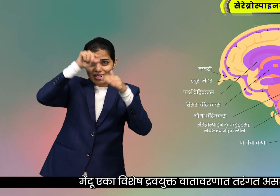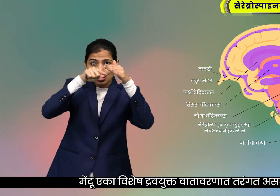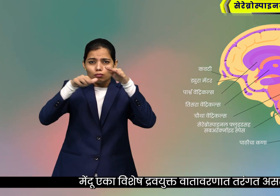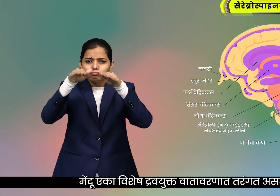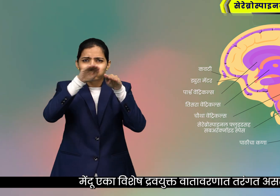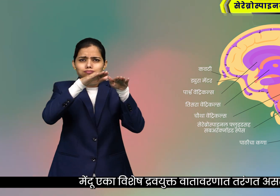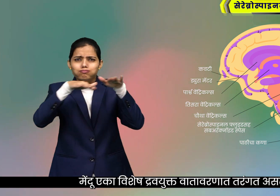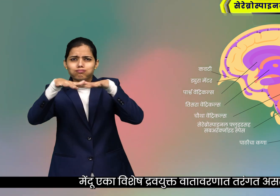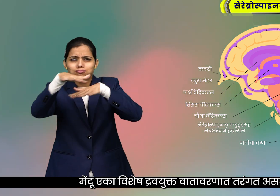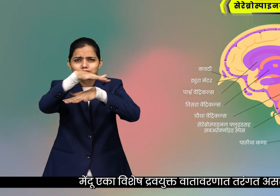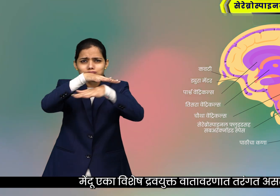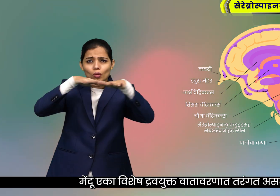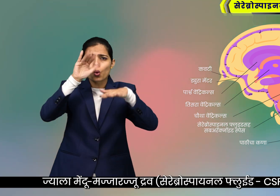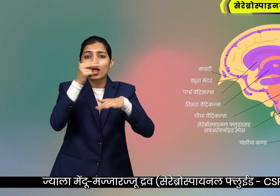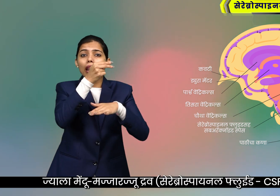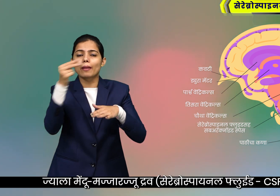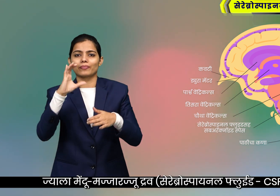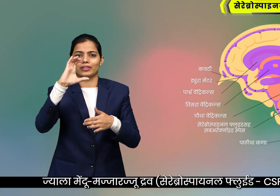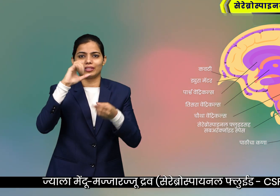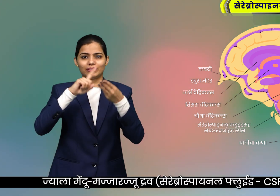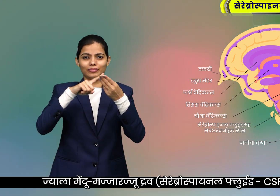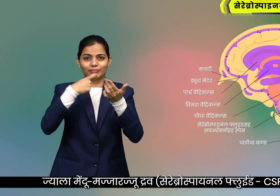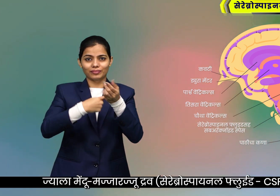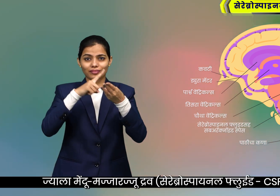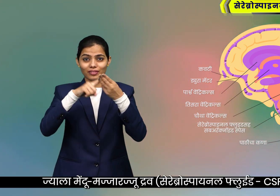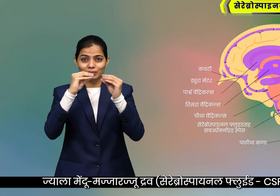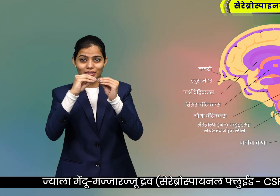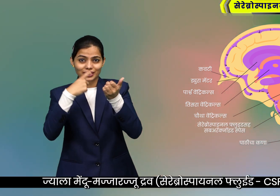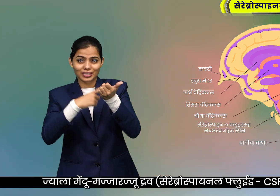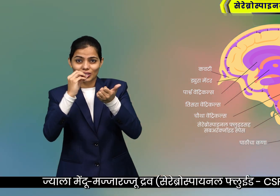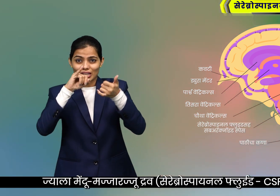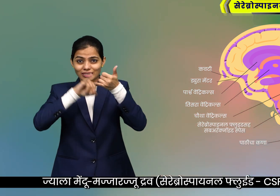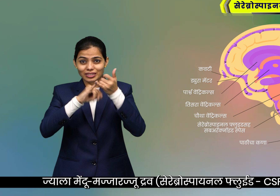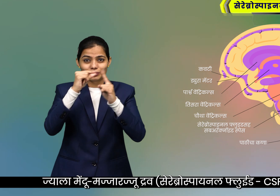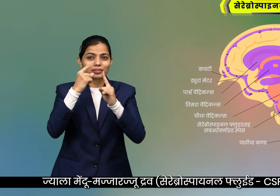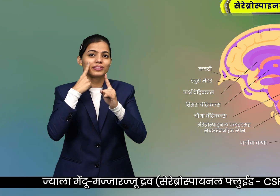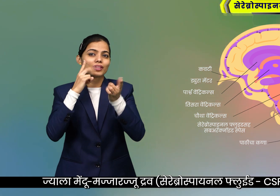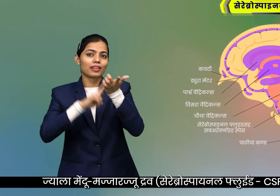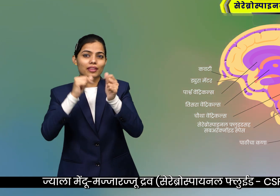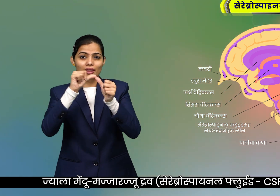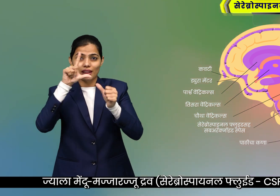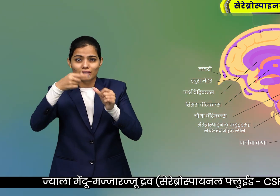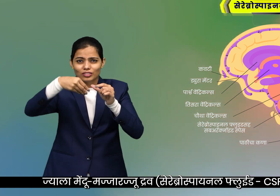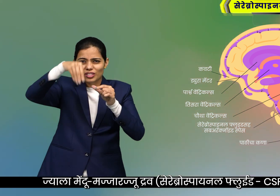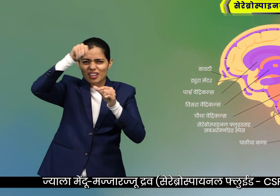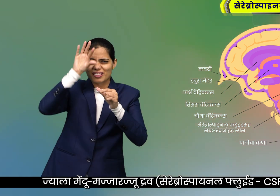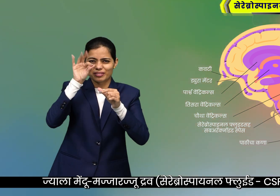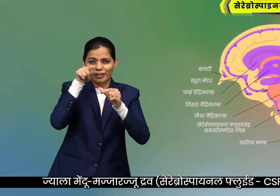तरंगत असतो, ज्याला मेंदू मज्जारज्जू द्रव सेरेब्रोस्पायनल फ्लुइड CSF म्हणतात.